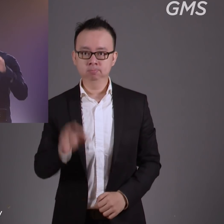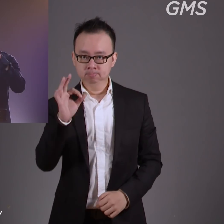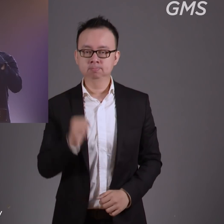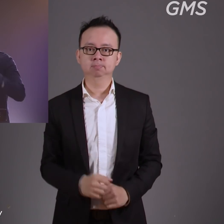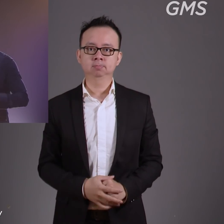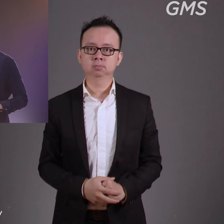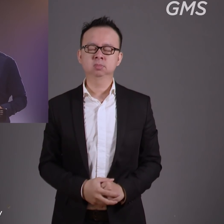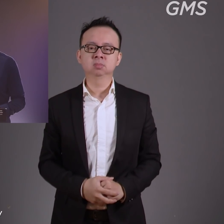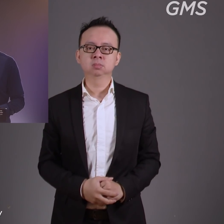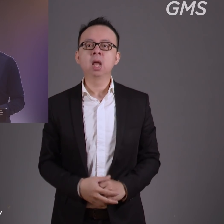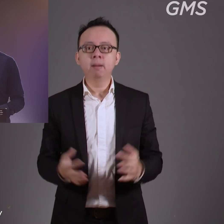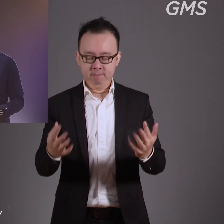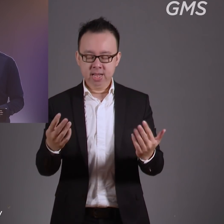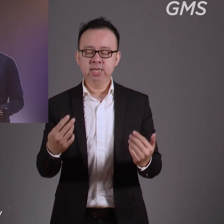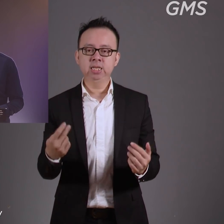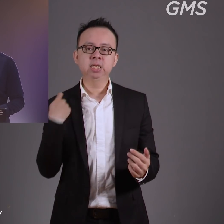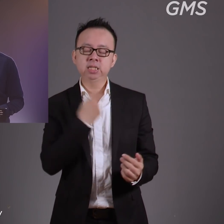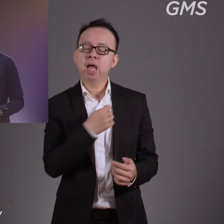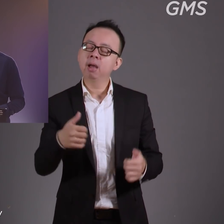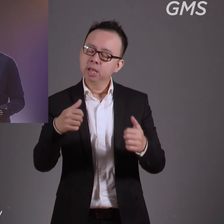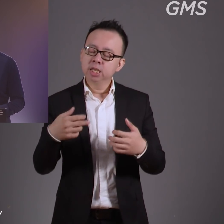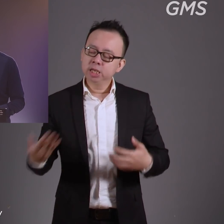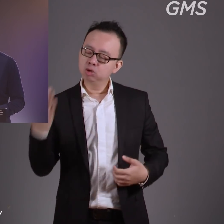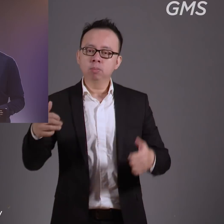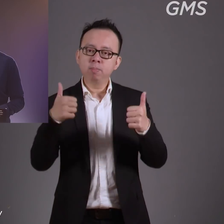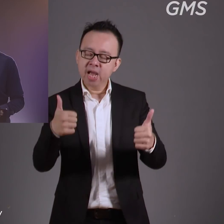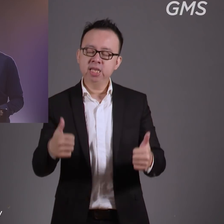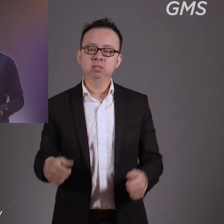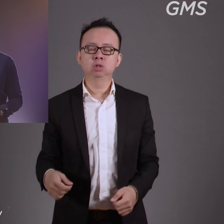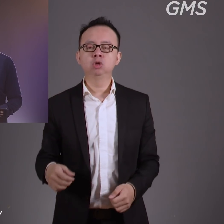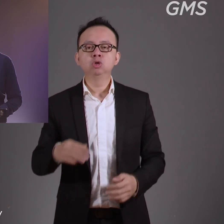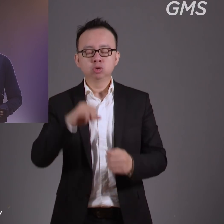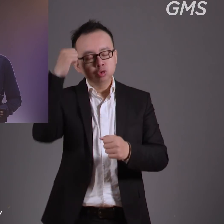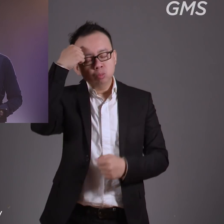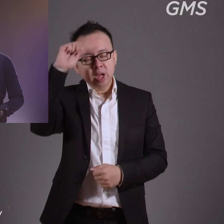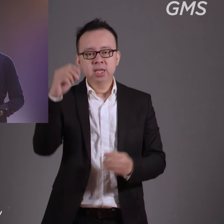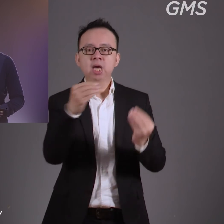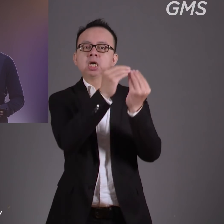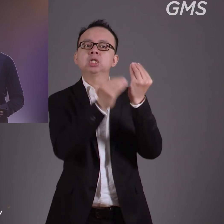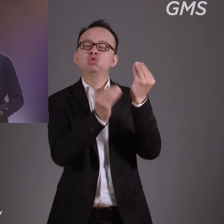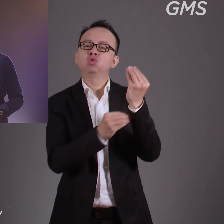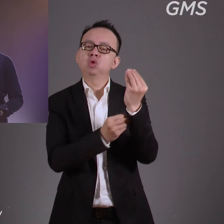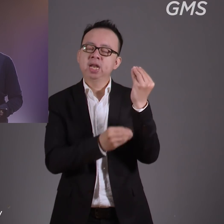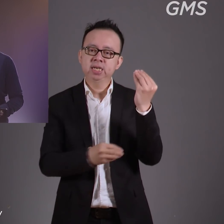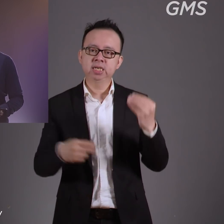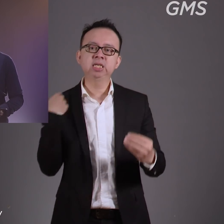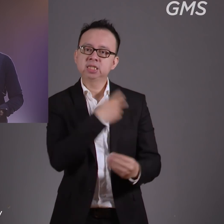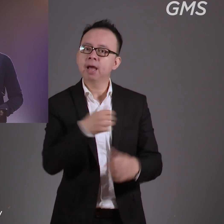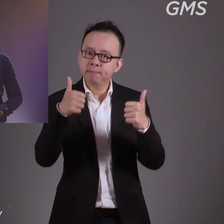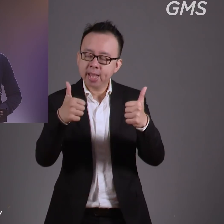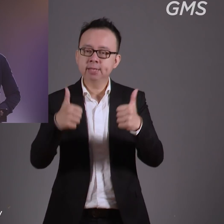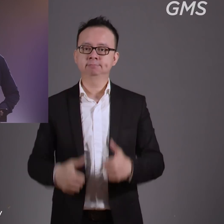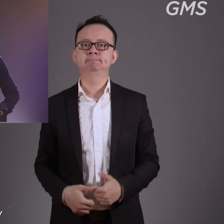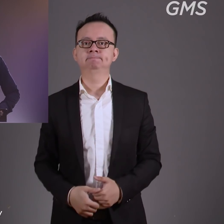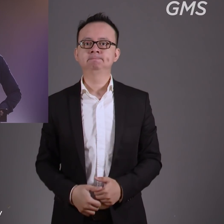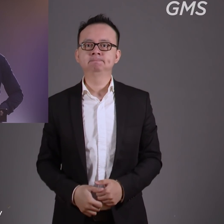Karena keturunan Anda bergantung dengan iman Anda. Meskipun mereka harus beriman sendiri. Percaya enggak?